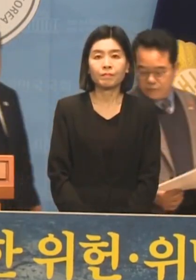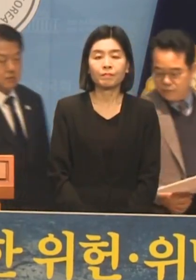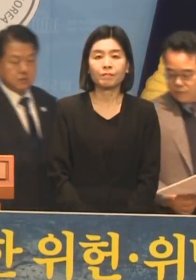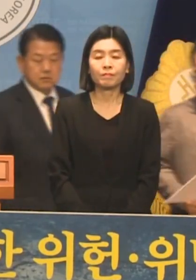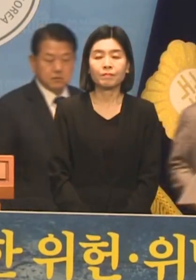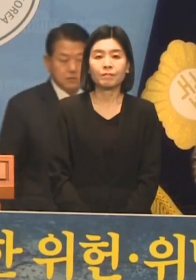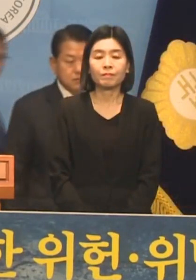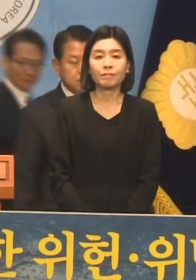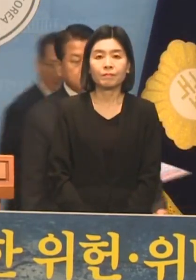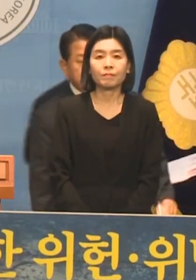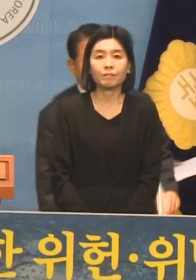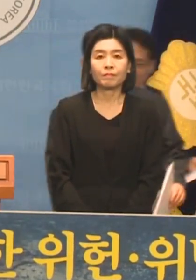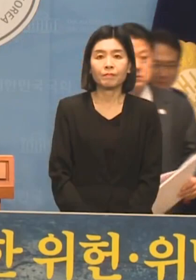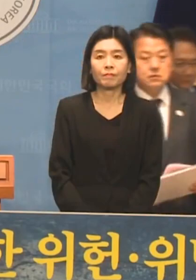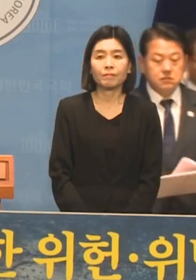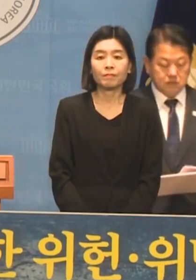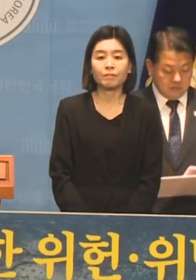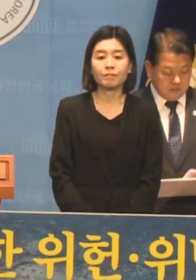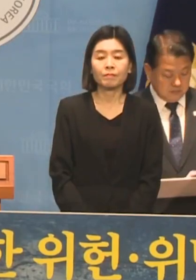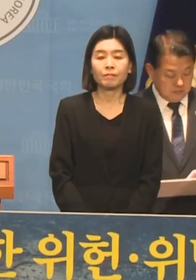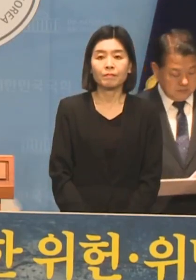예.